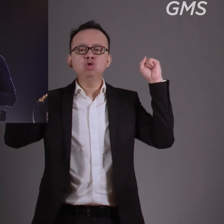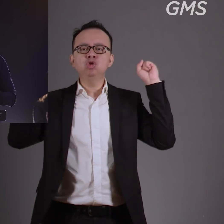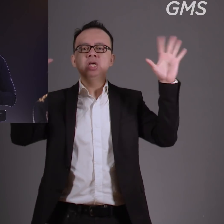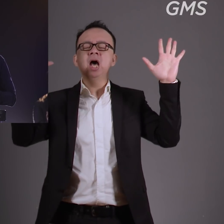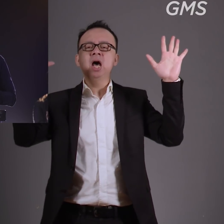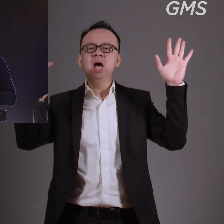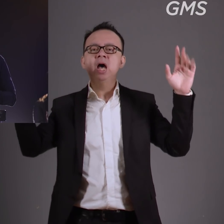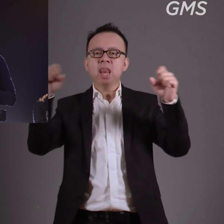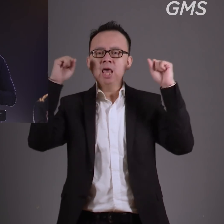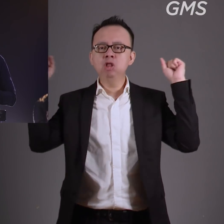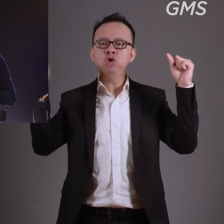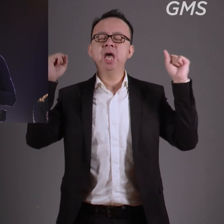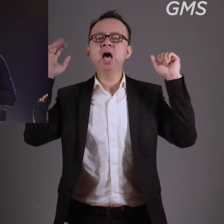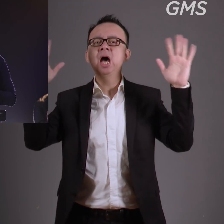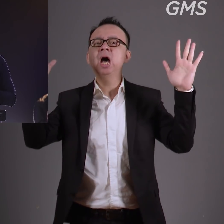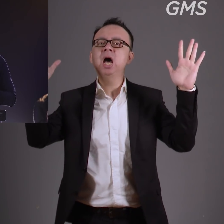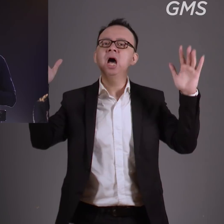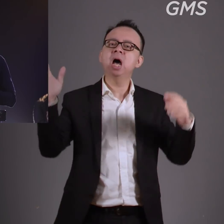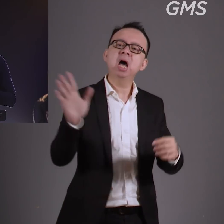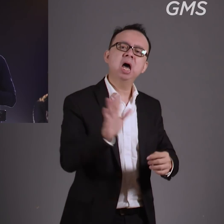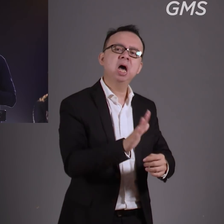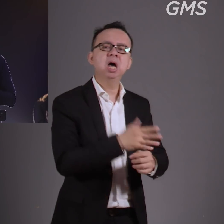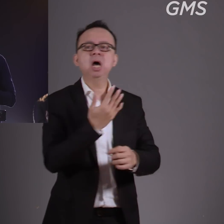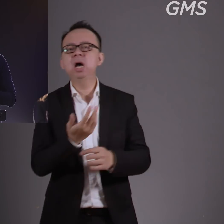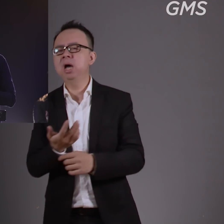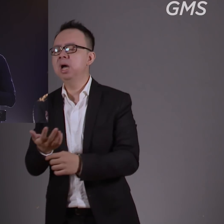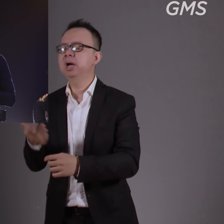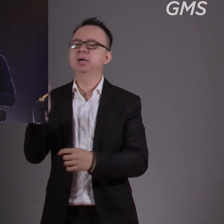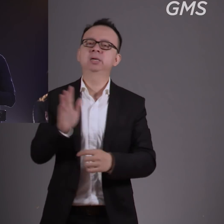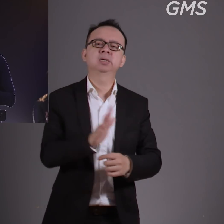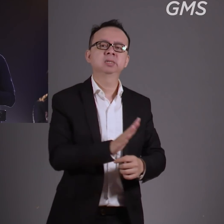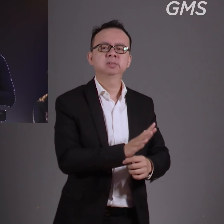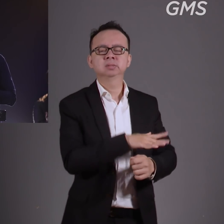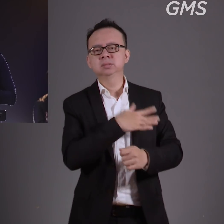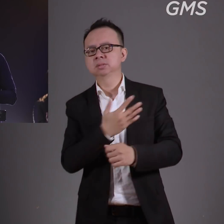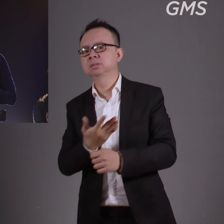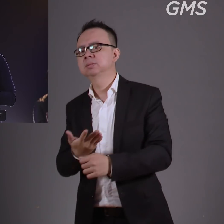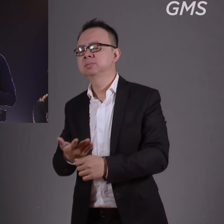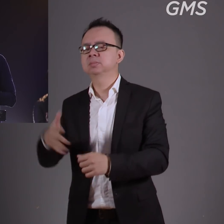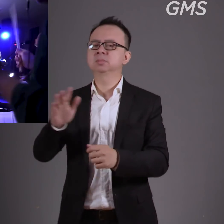Oh, dia ramaya raya so.